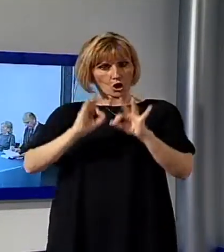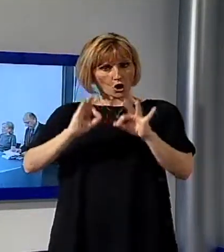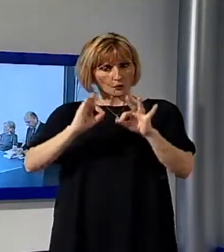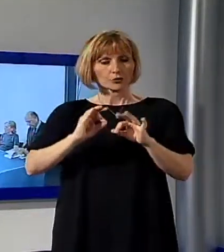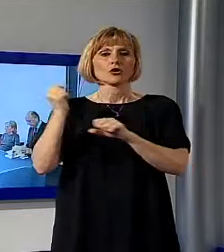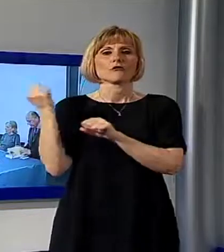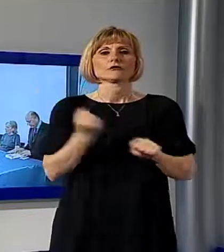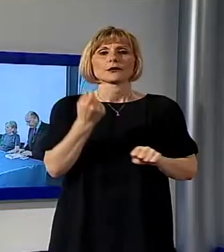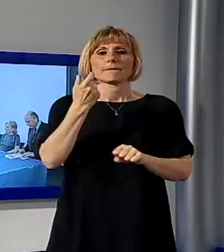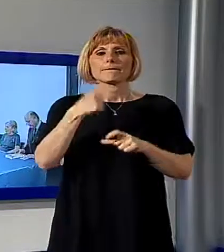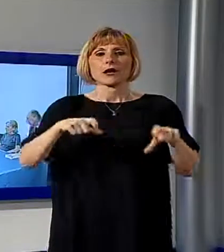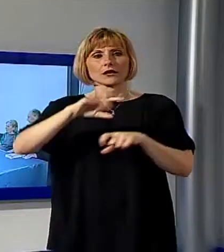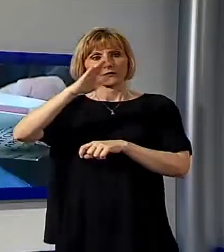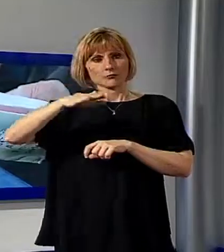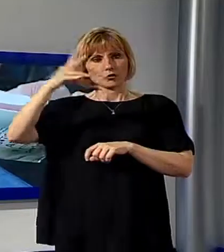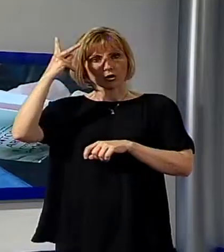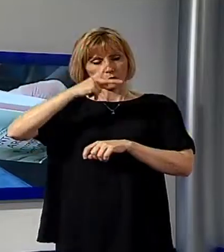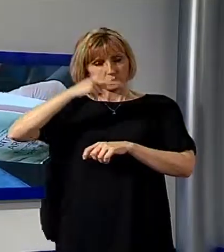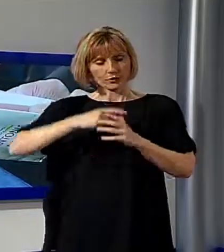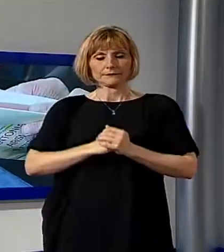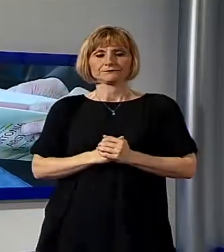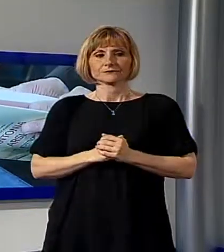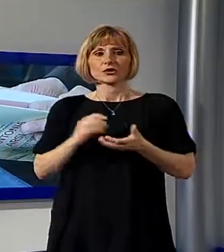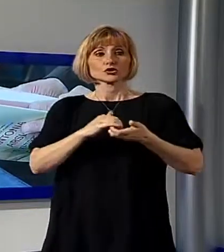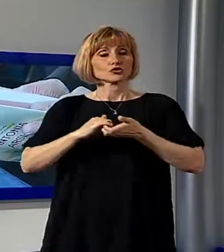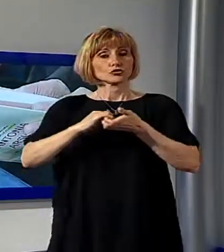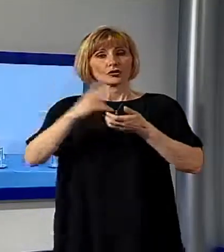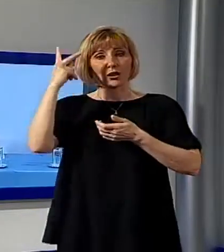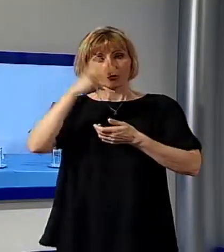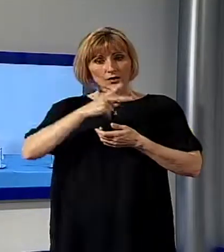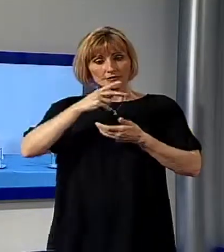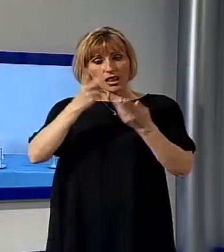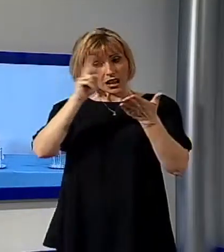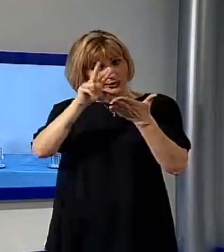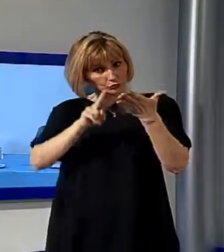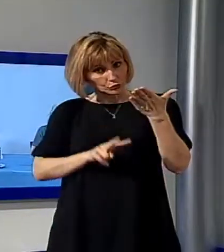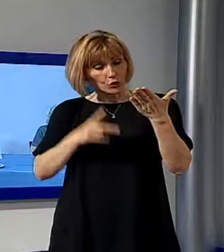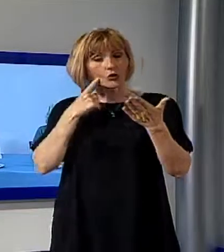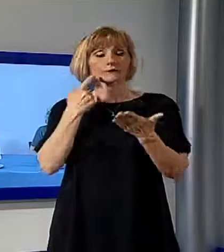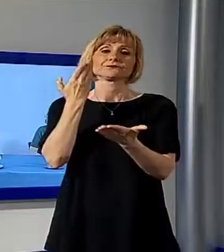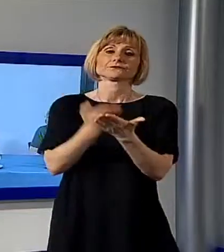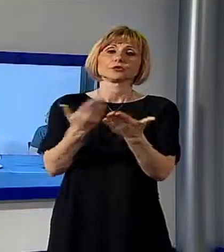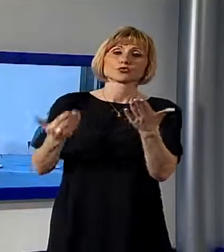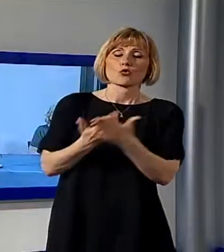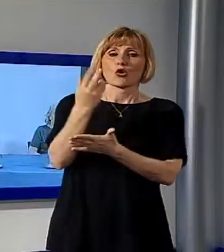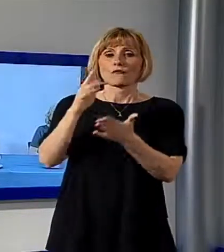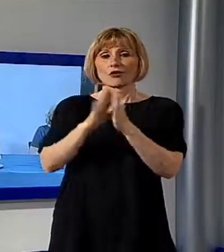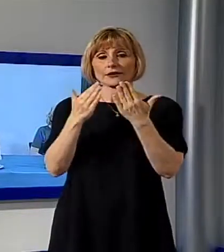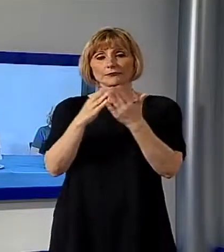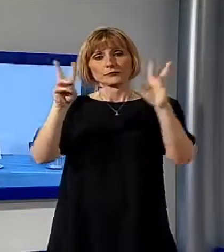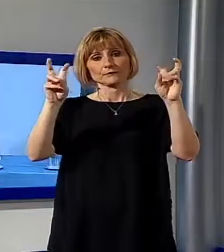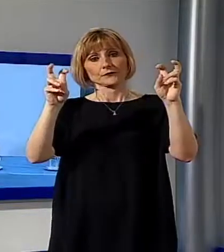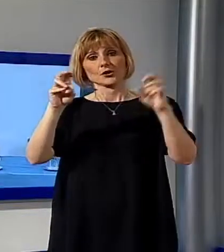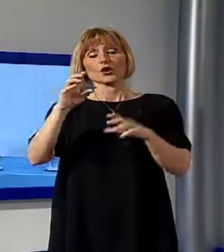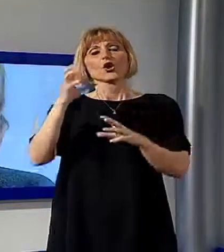Lucca, la Società Lucchesi dei Lettori ha organizzato la presentazione del nuovo libro della scrittrice Antonia Arslan, Il rumore